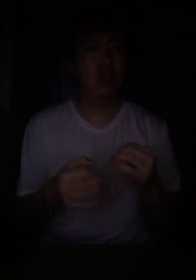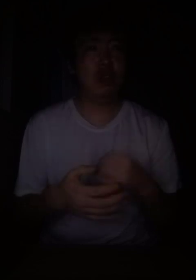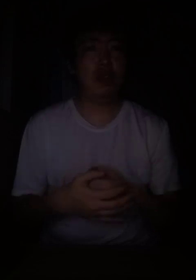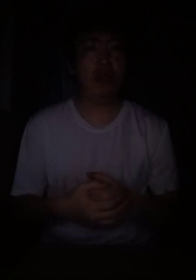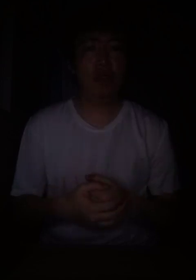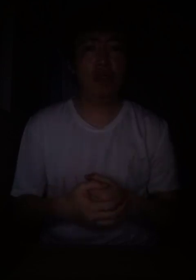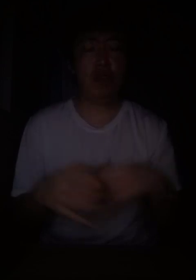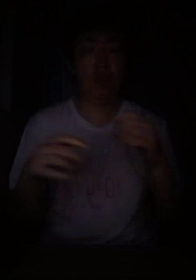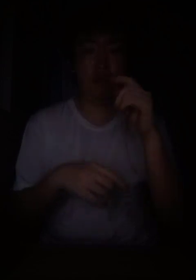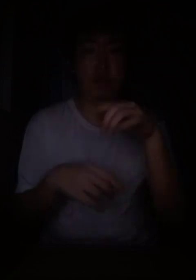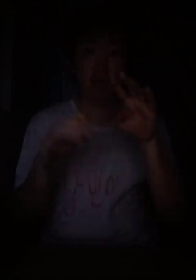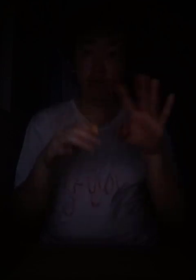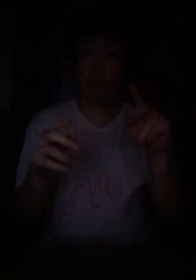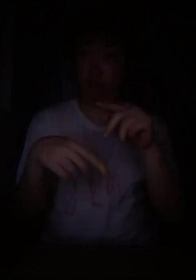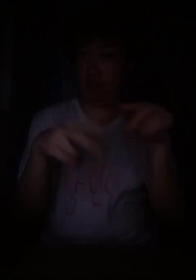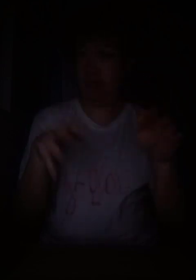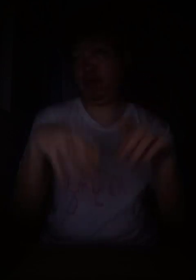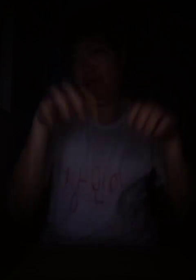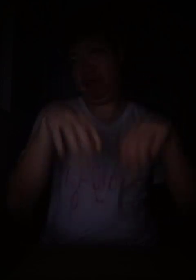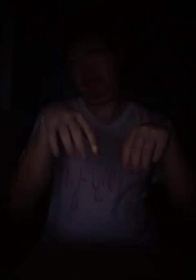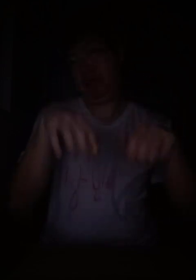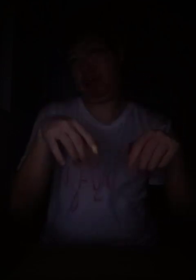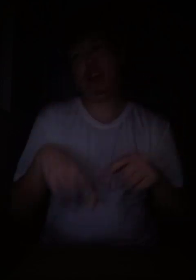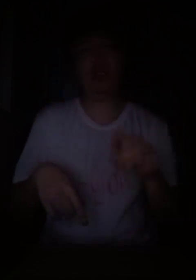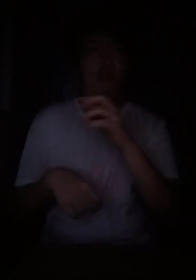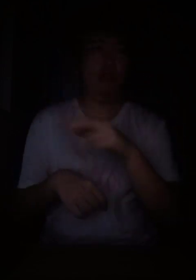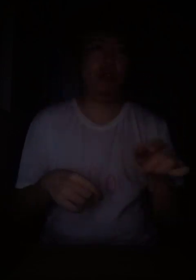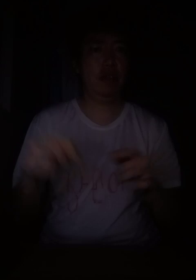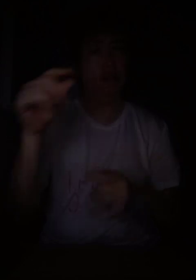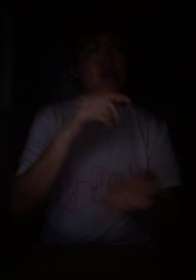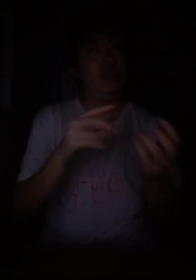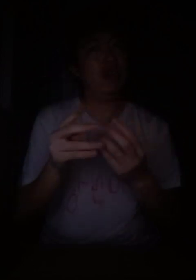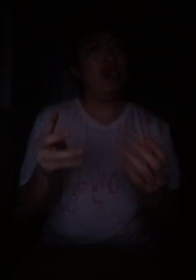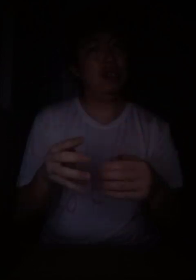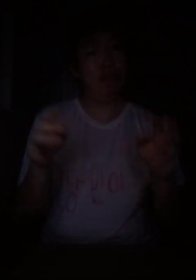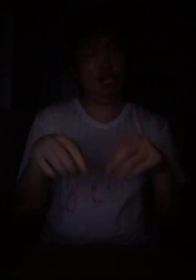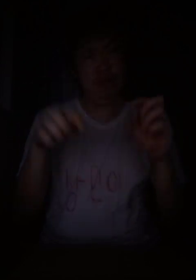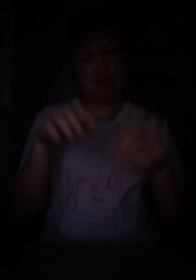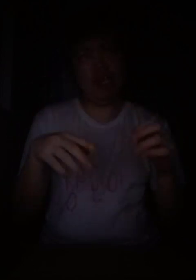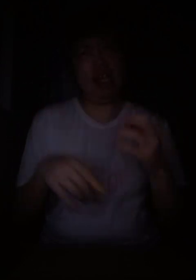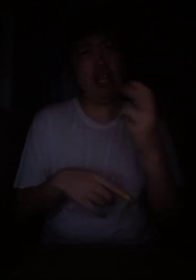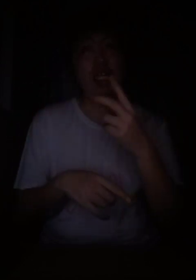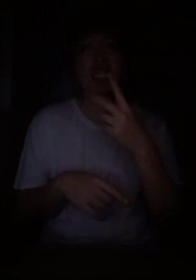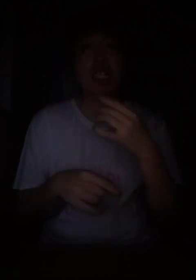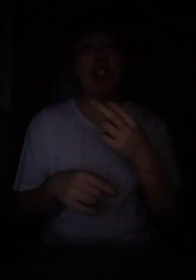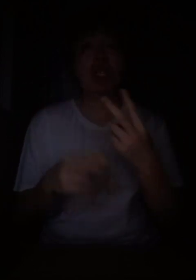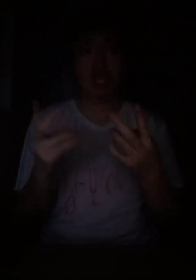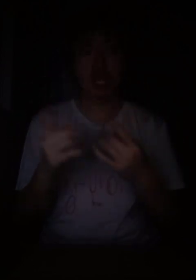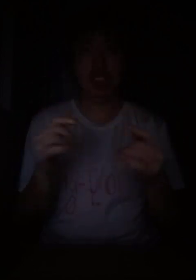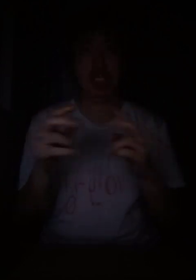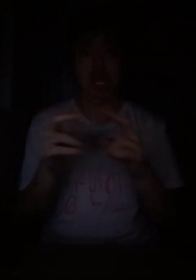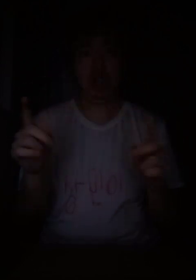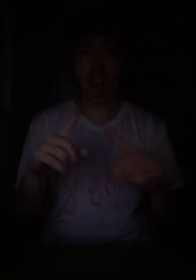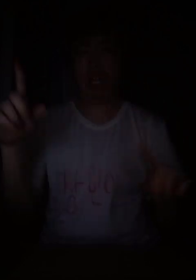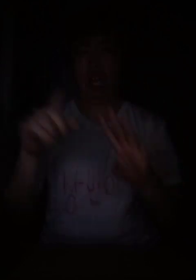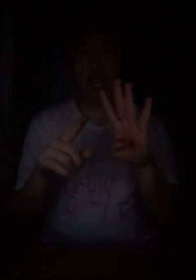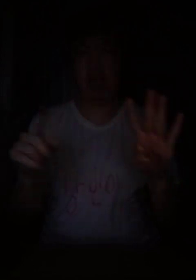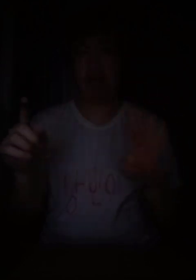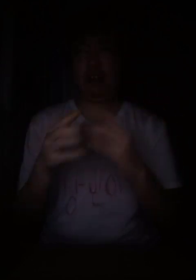이렇게 안 찼어요. 1시간에 84mm의 비가 온 금산은 충청권에 큰 비 피해가 났던 2010년 7월 이후 4년 만에 시간당